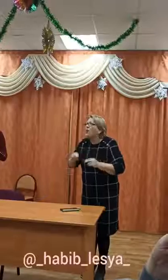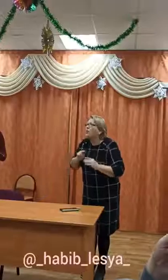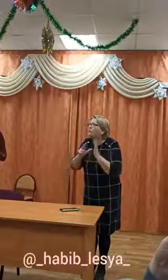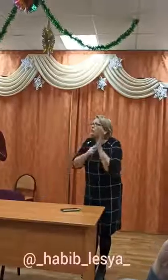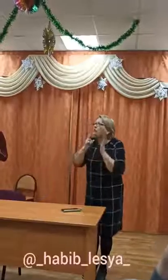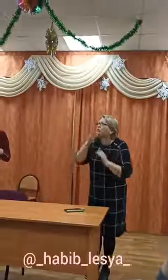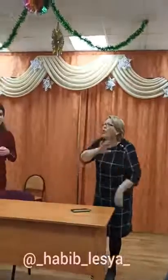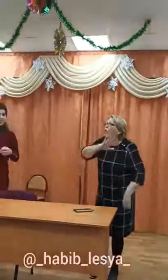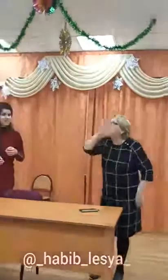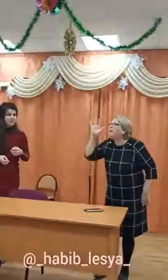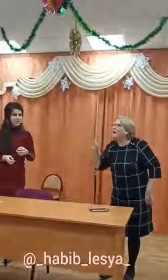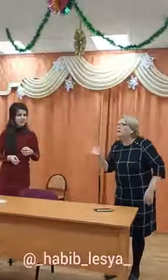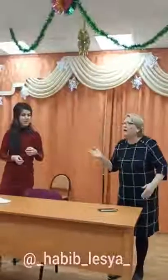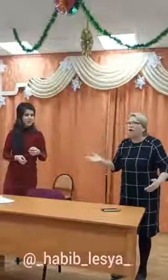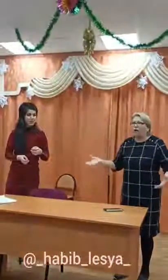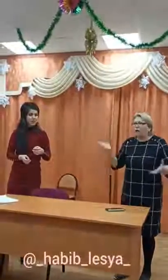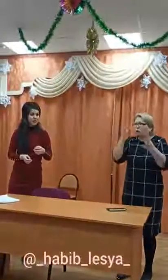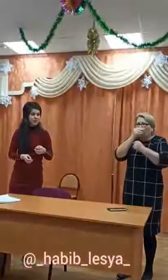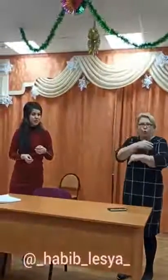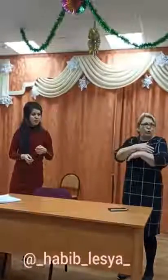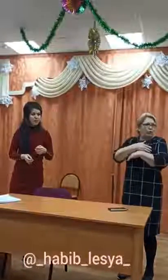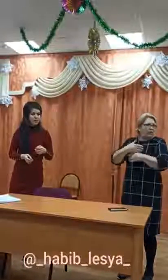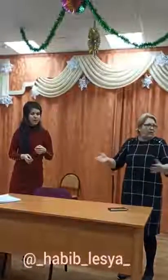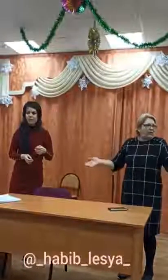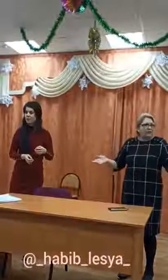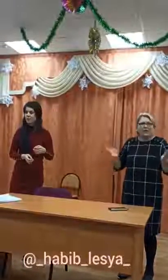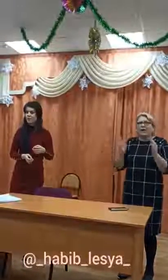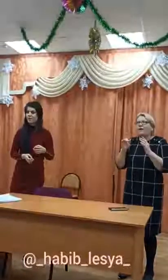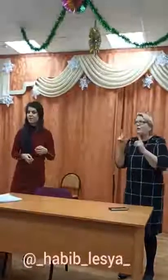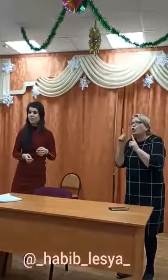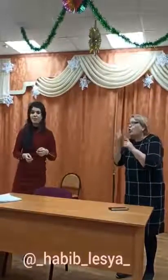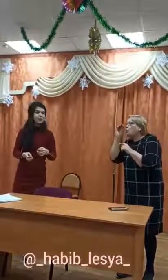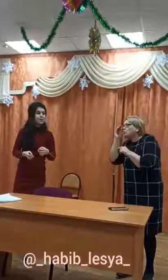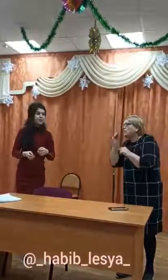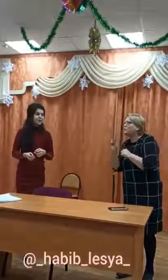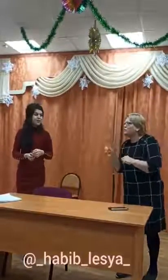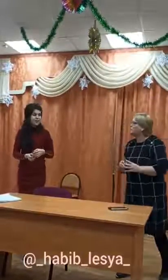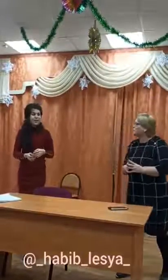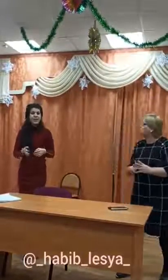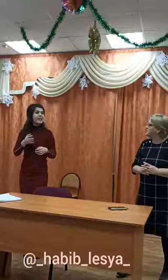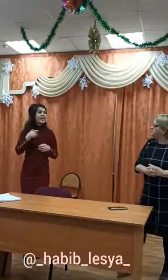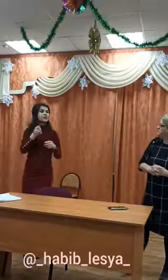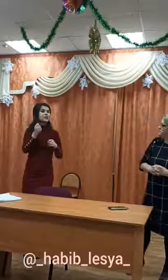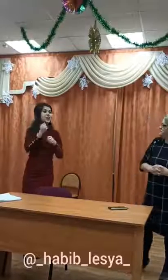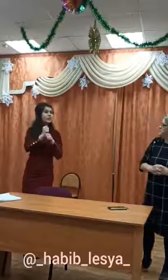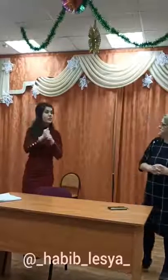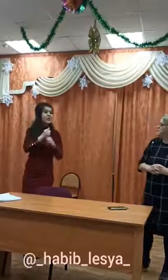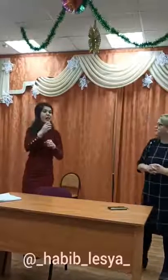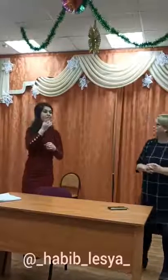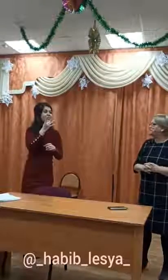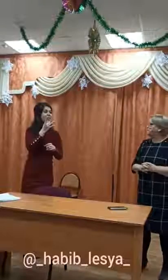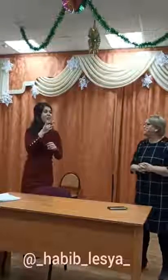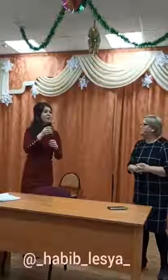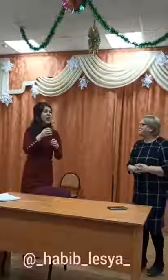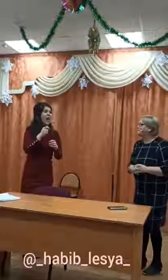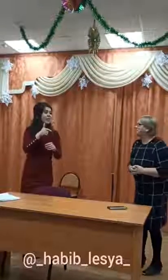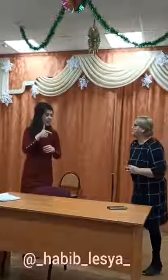работа вот, до 5. Не успеваем. Все. Я еще работала в рекламном